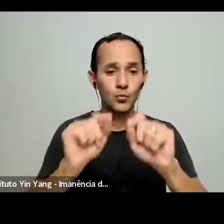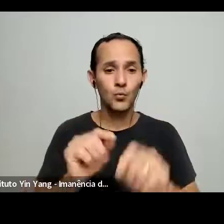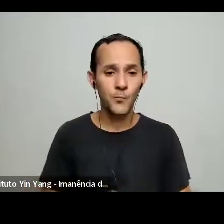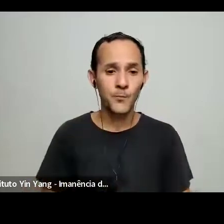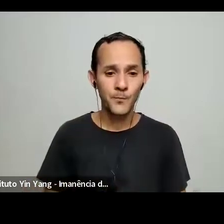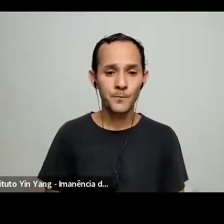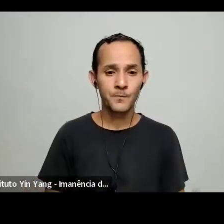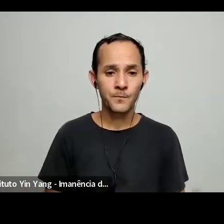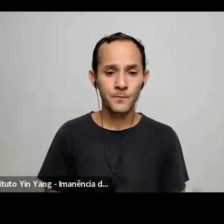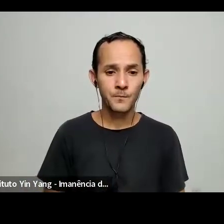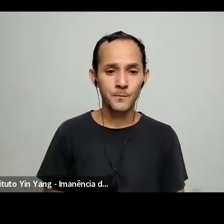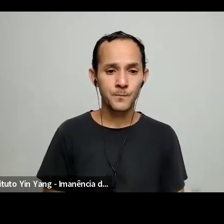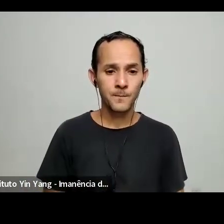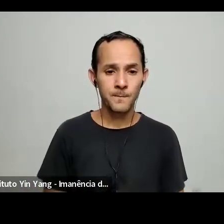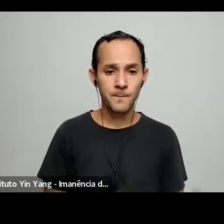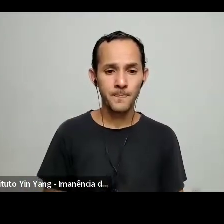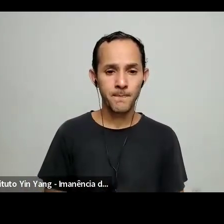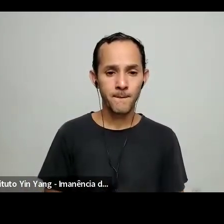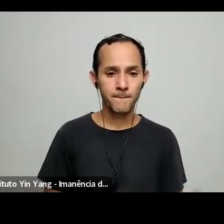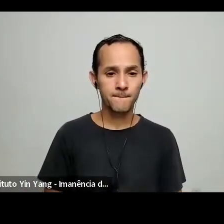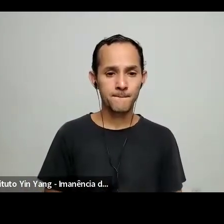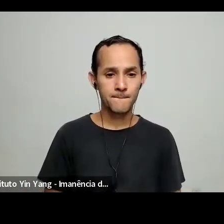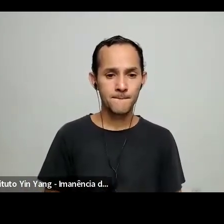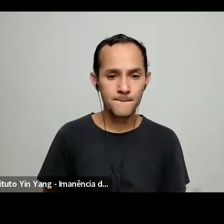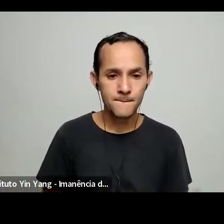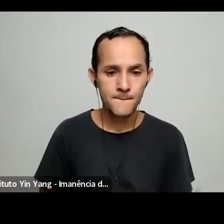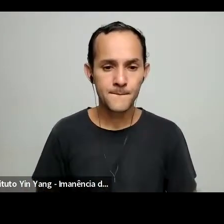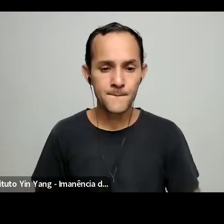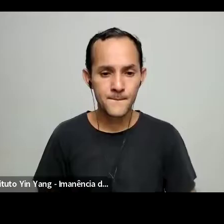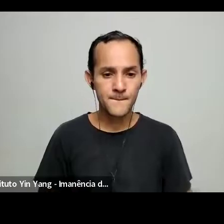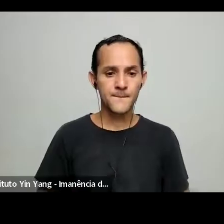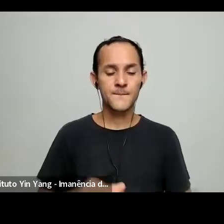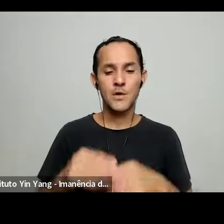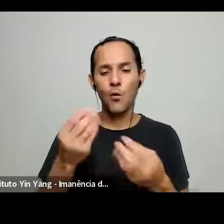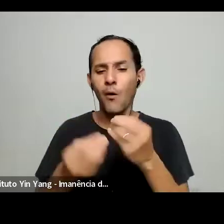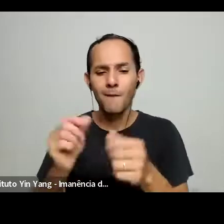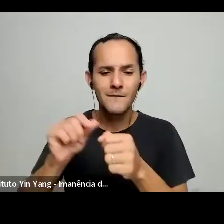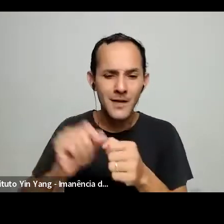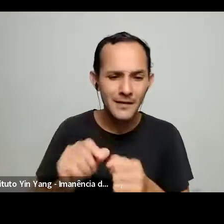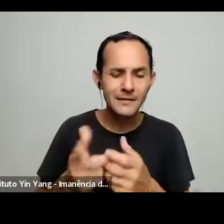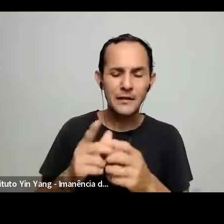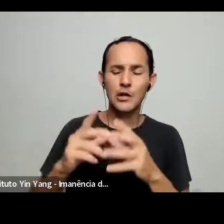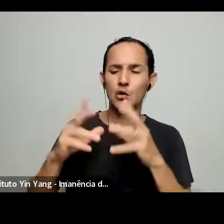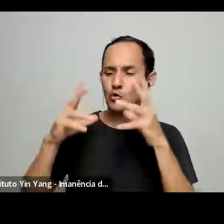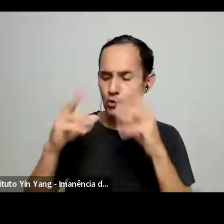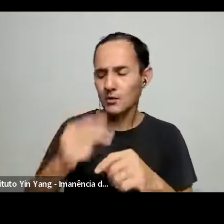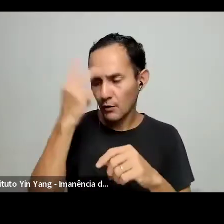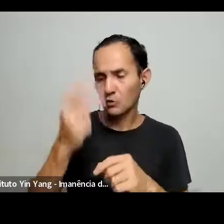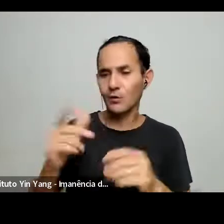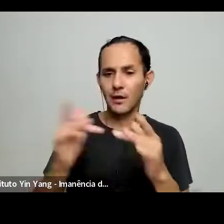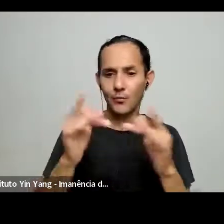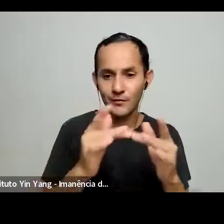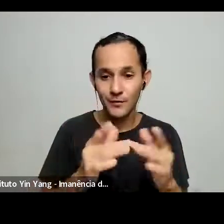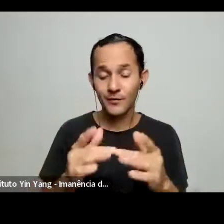né, trazendo em público, né, da forma correta, como tem que ser, com todos os envolvidos, né, com